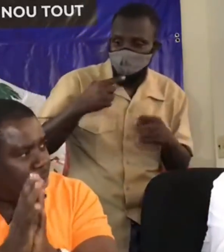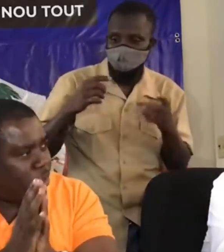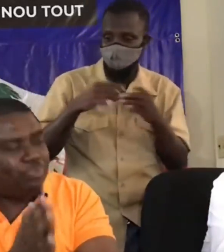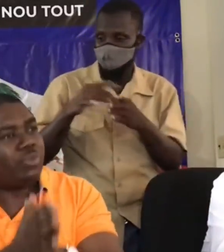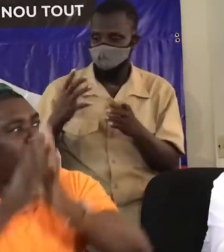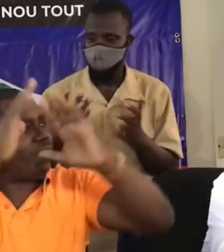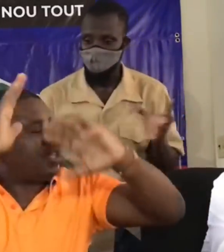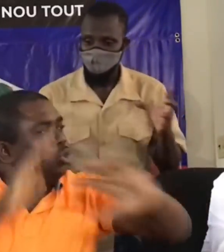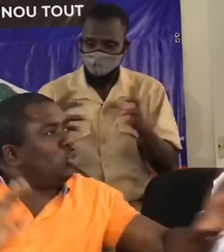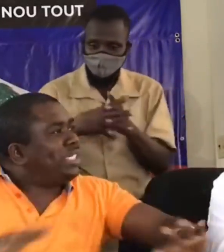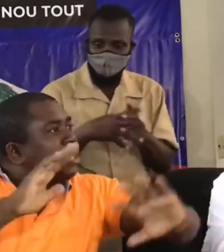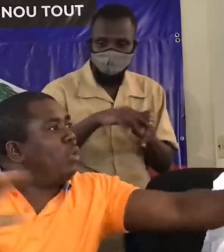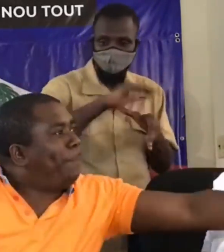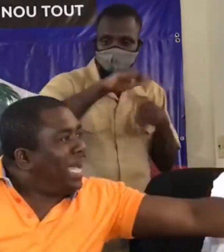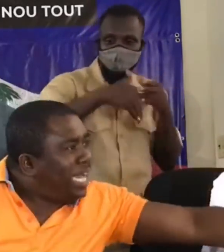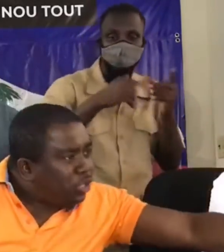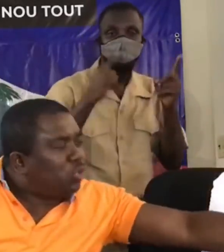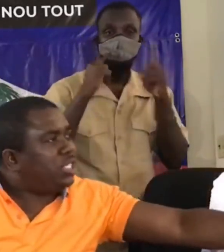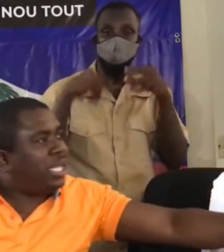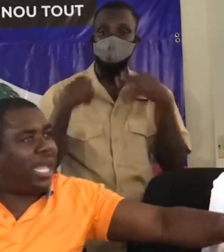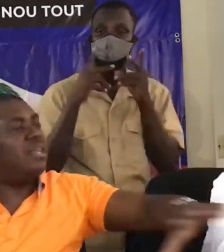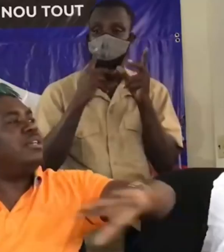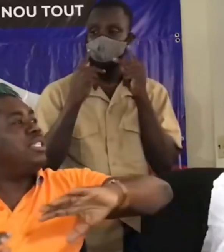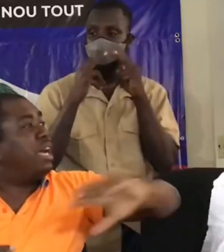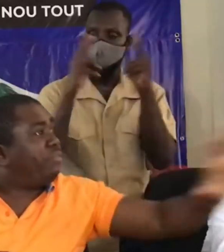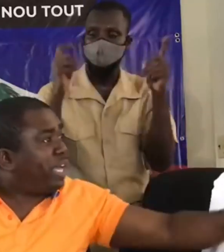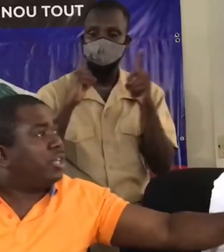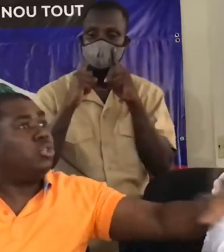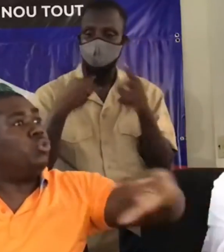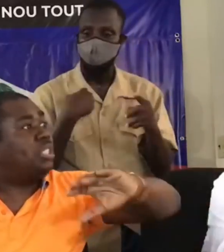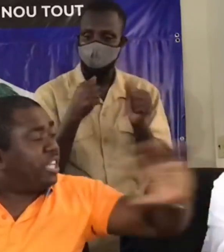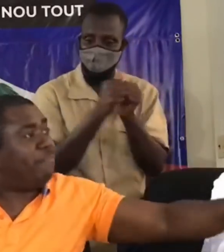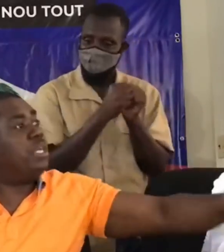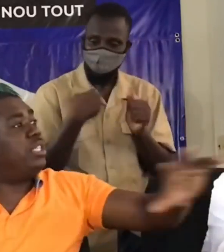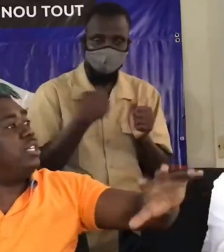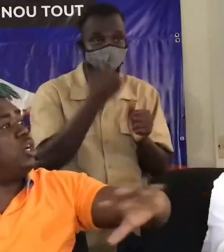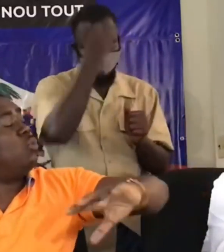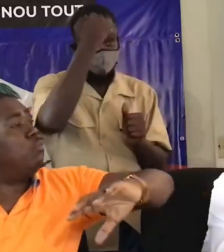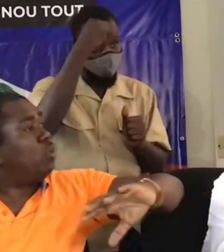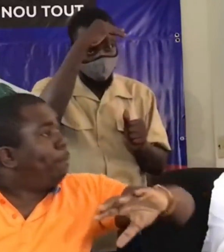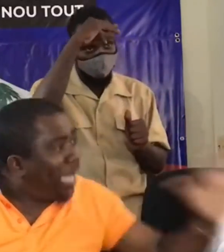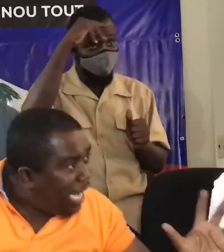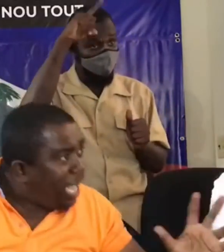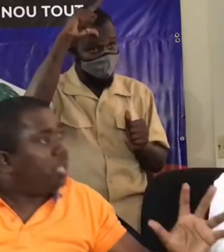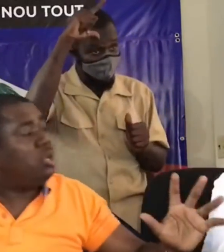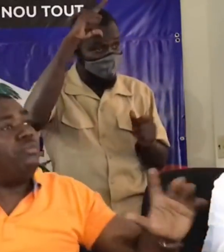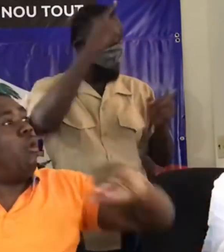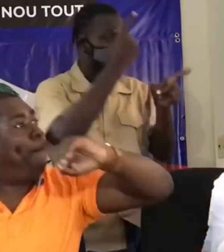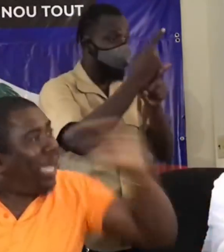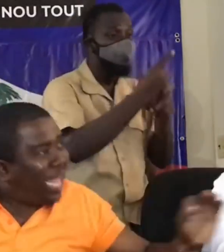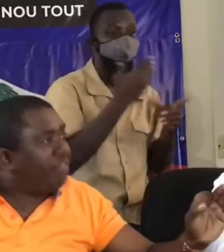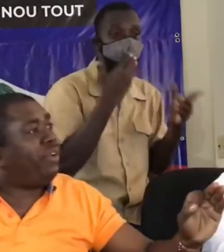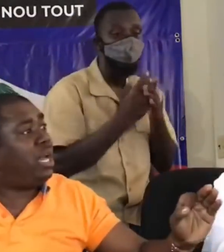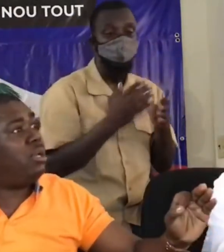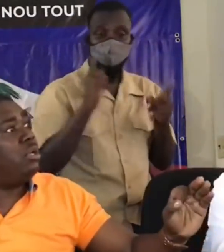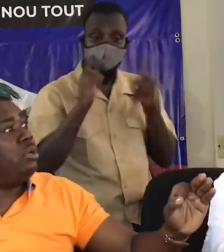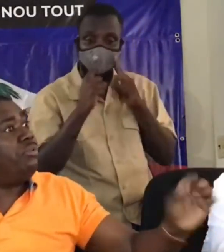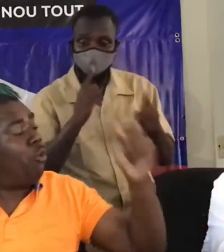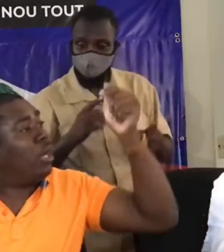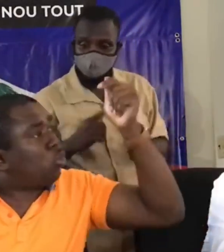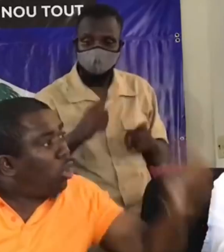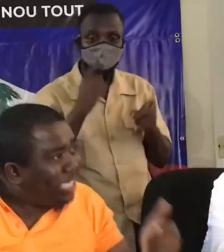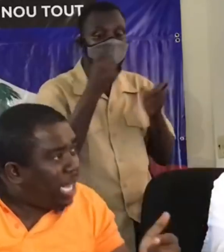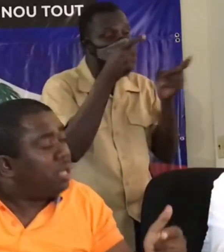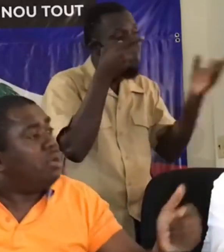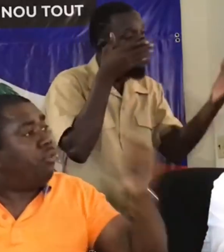Messène Jean-Louis. Tout ça doit parler aujourd'hui, c'est avec Joseph Messène Jean-Louis pour le parler. Faut parler avec elle,